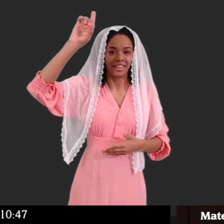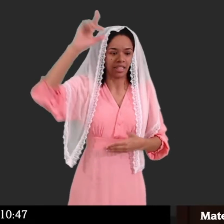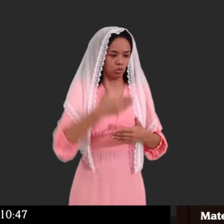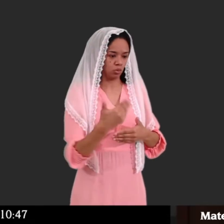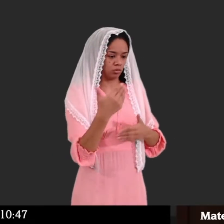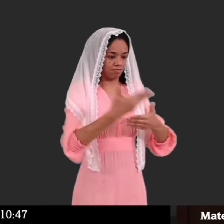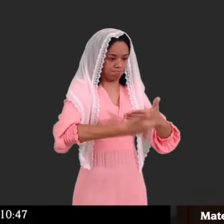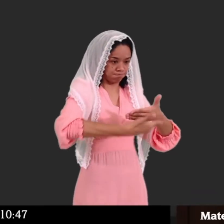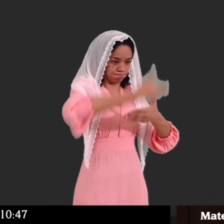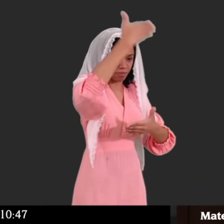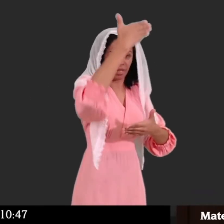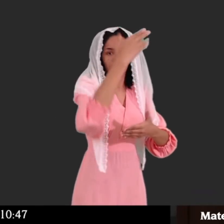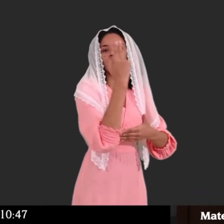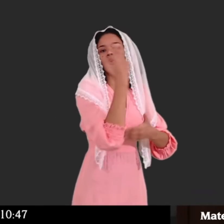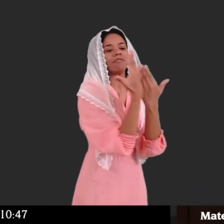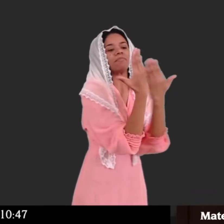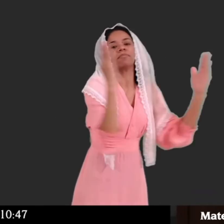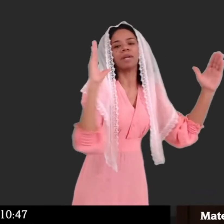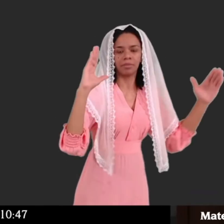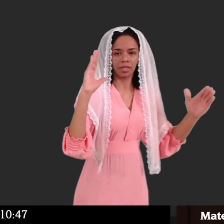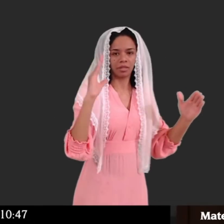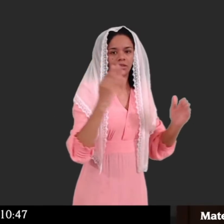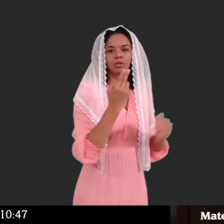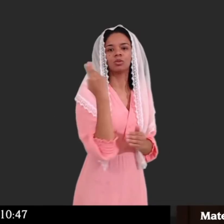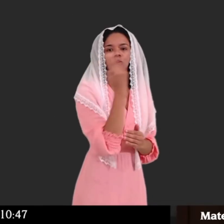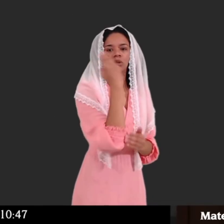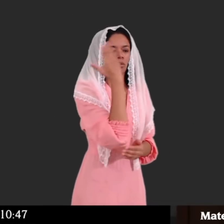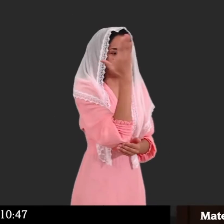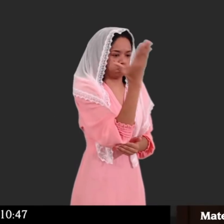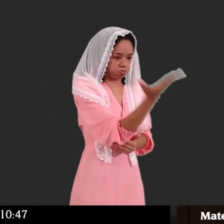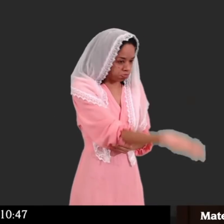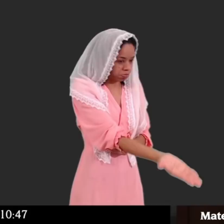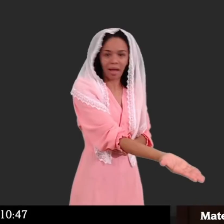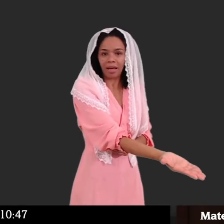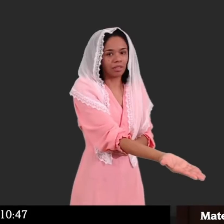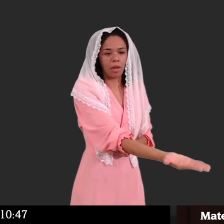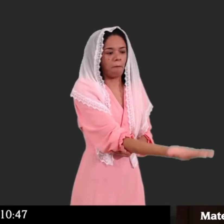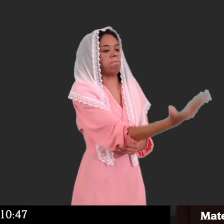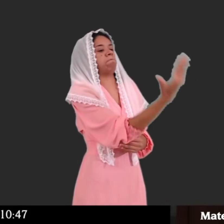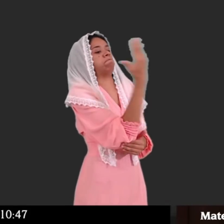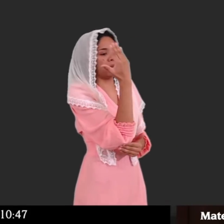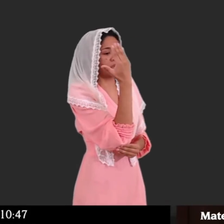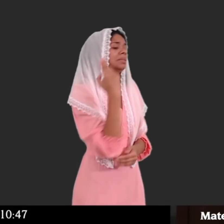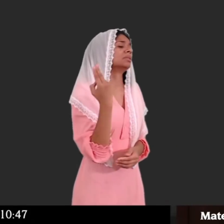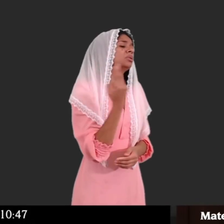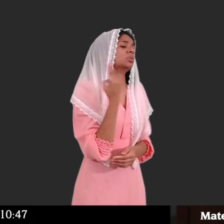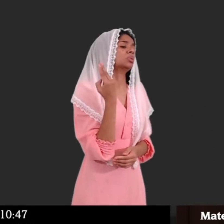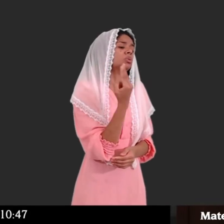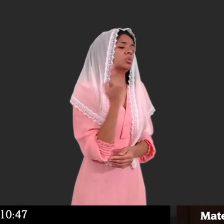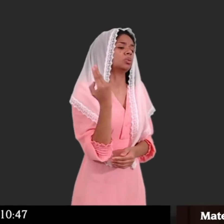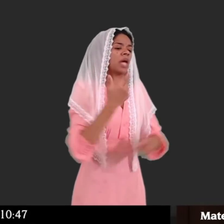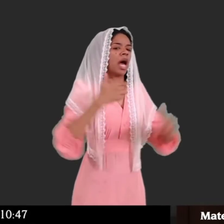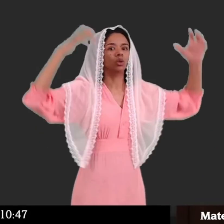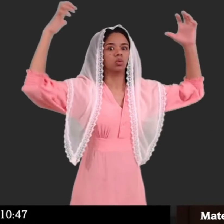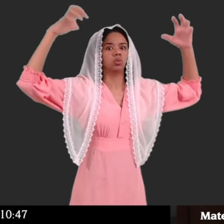chave. Eu não tenho como abrir essa arca. Essa arca não tem chave e nem tem leme. Eu nem sei como é que vai terminar isso